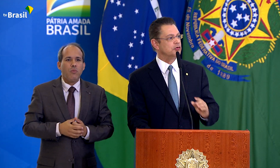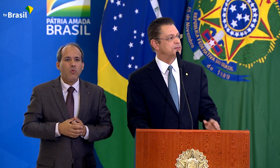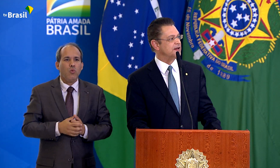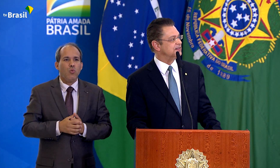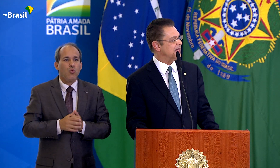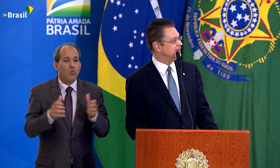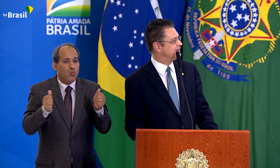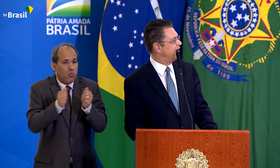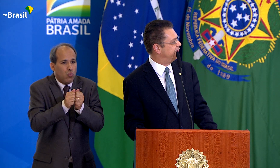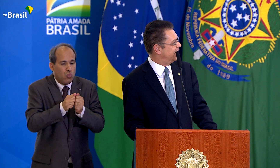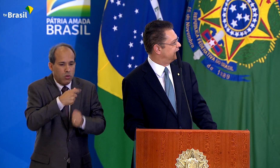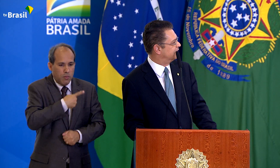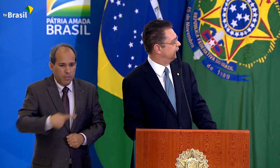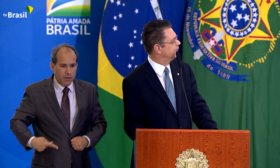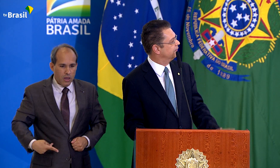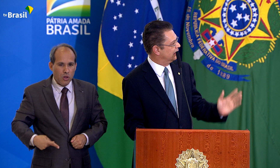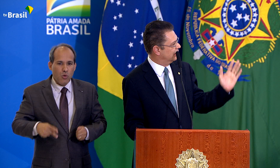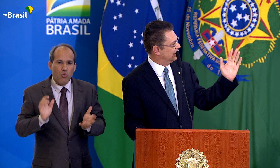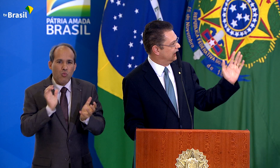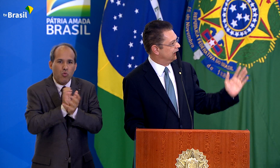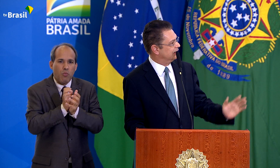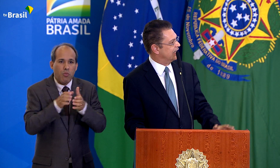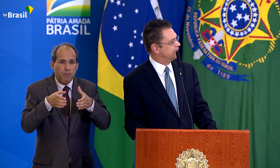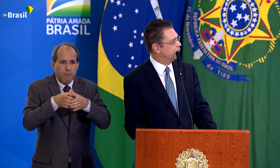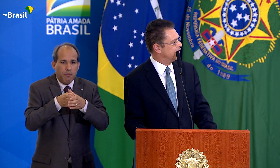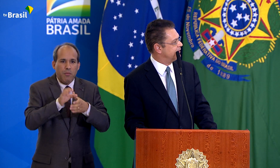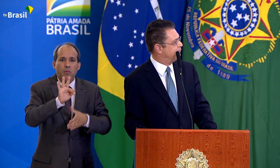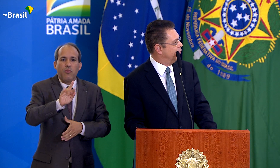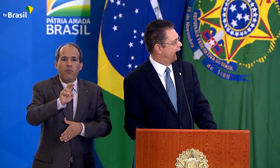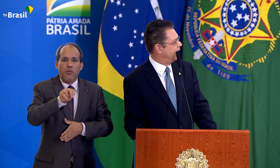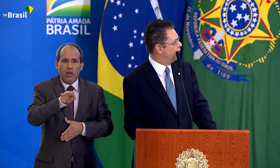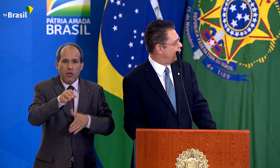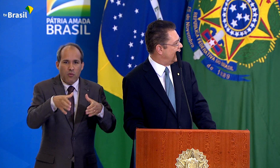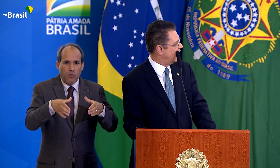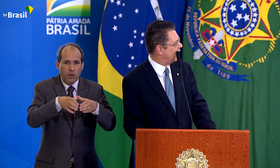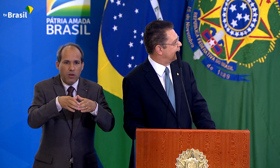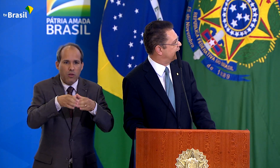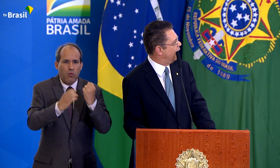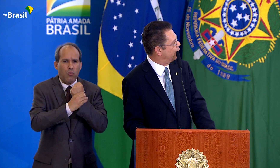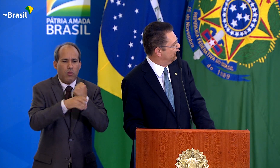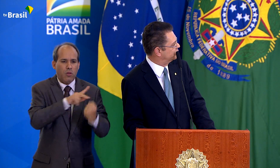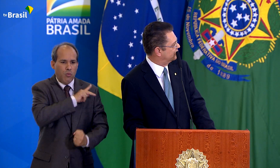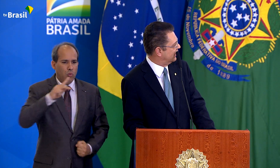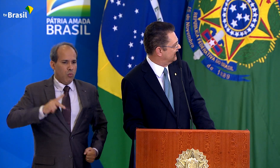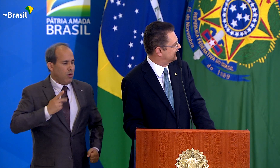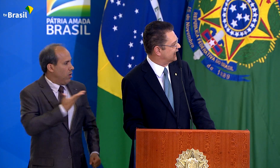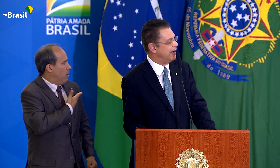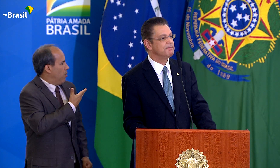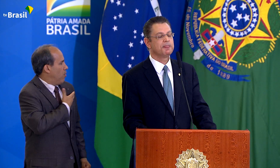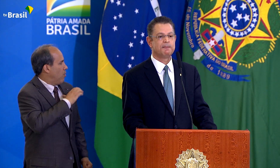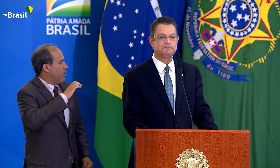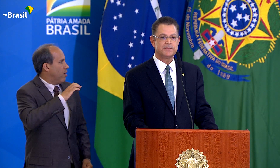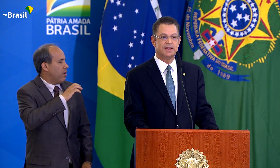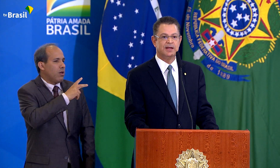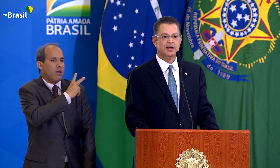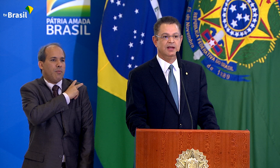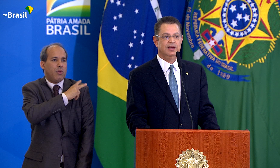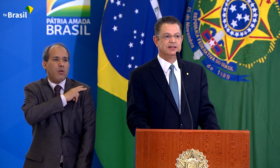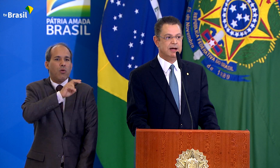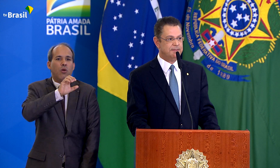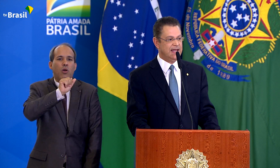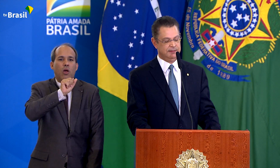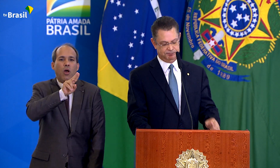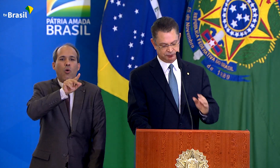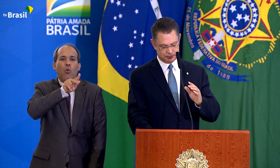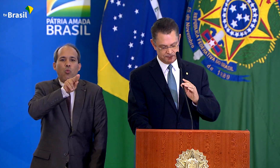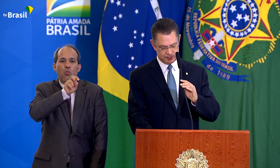junto com os presidentes da frente da Segurança Pública meu colega Capitão Augusto que aqui está ah